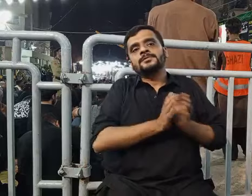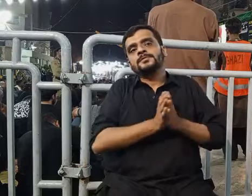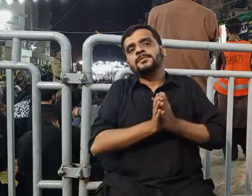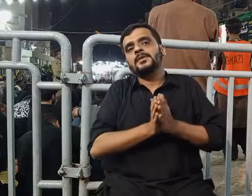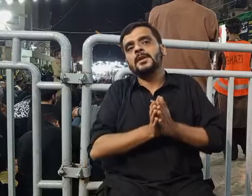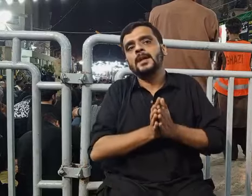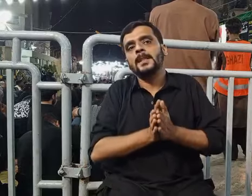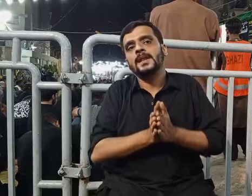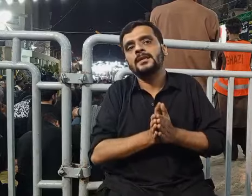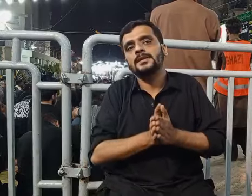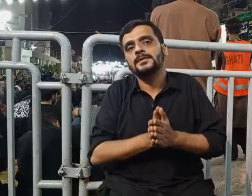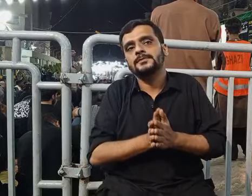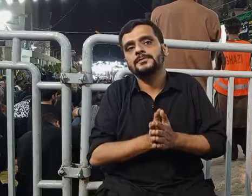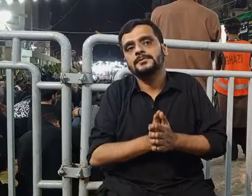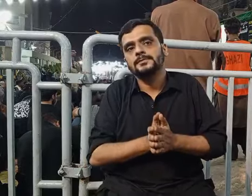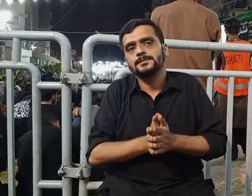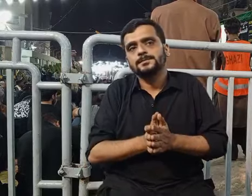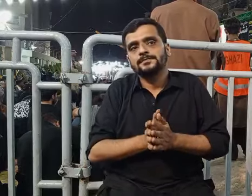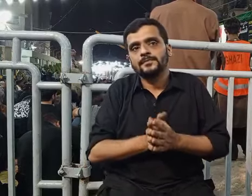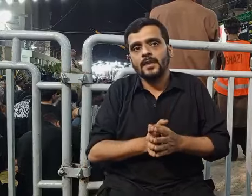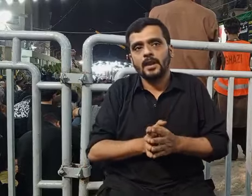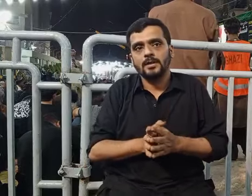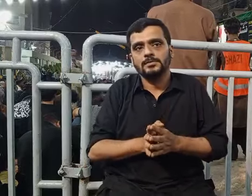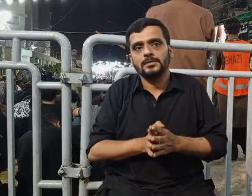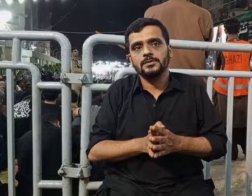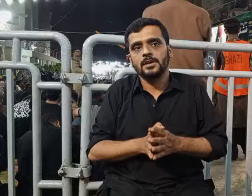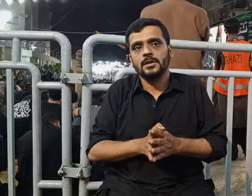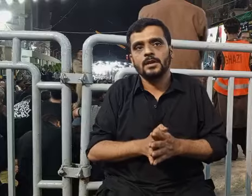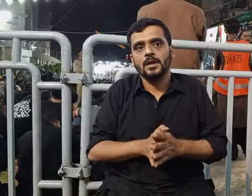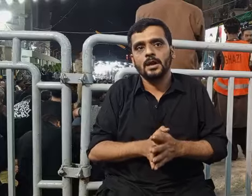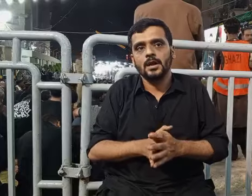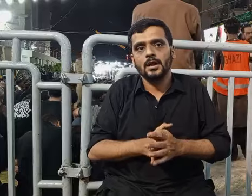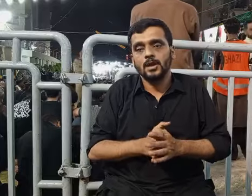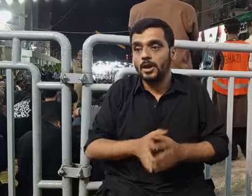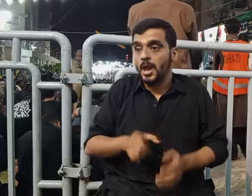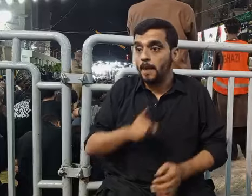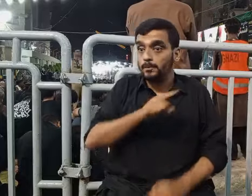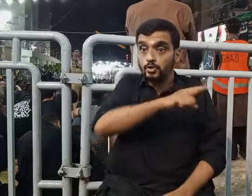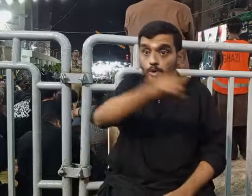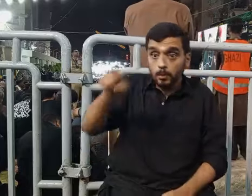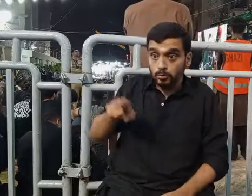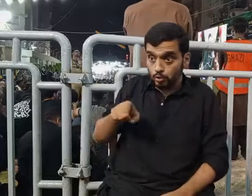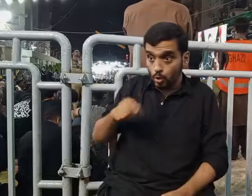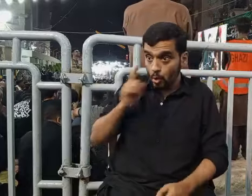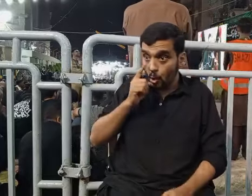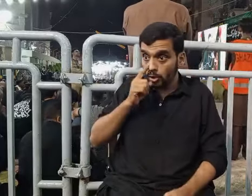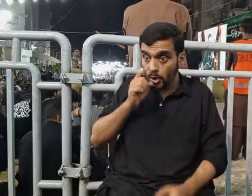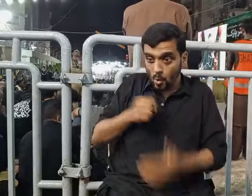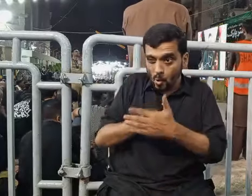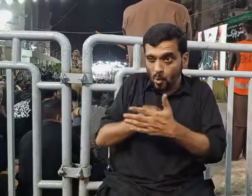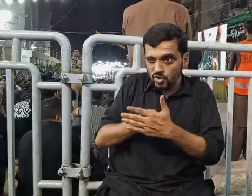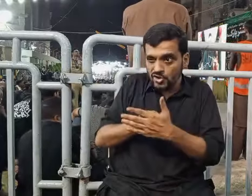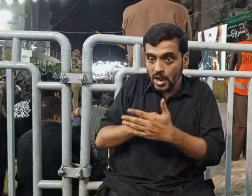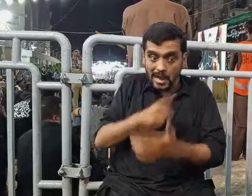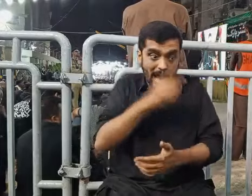مسائل۔ جب لاش اندر آئی تو بیویوں پہ فروا سے چھپائی جا رہی ہے۔ بیوہ کے دل کا جو ایک آخری آسرا ہوتا ہے وہ تو